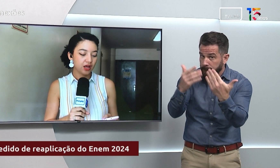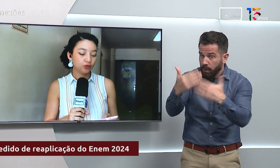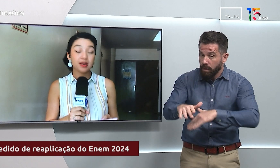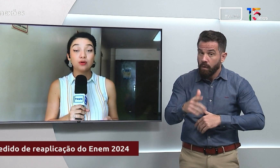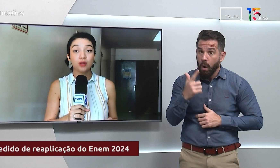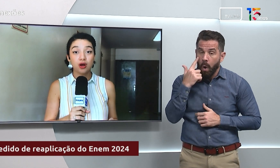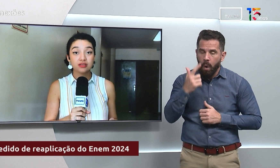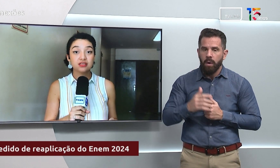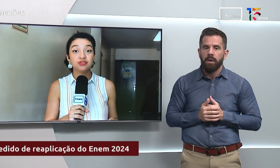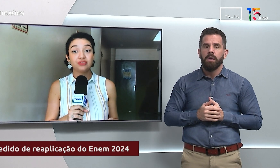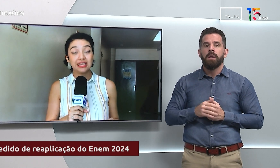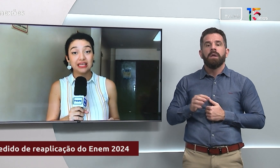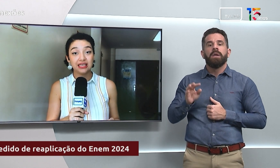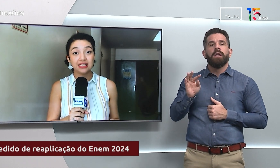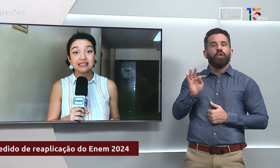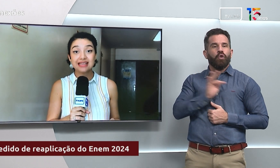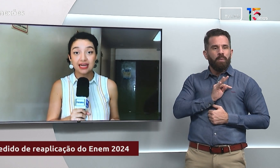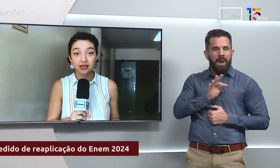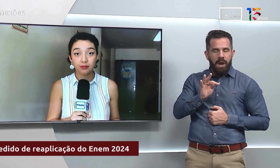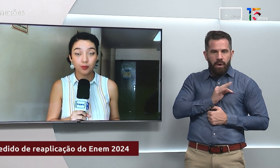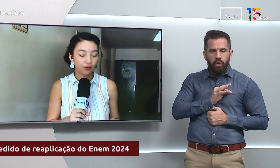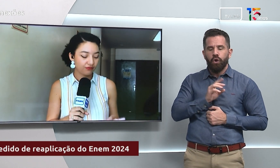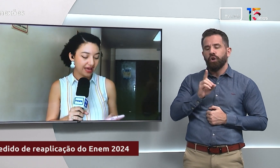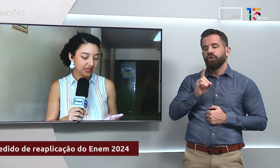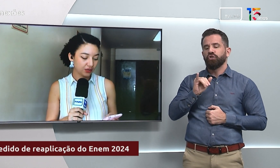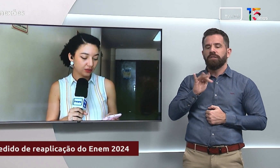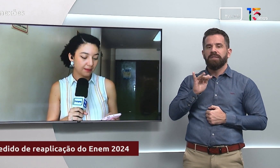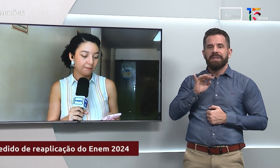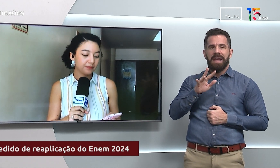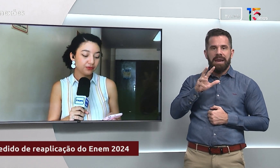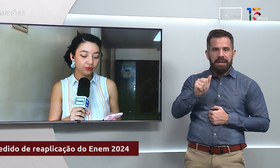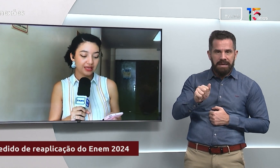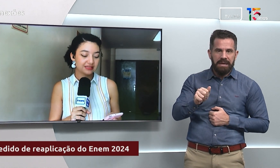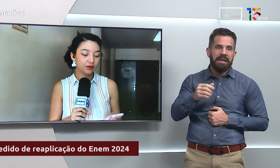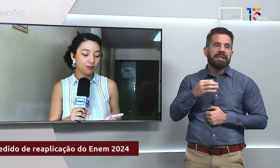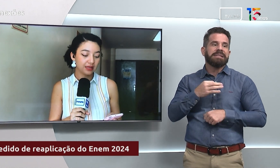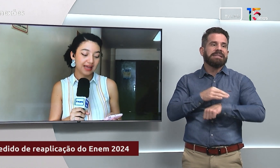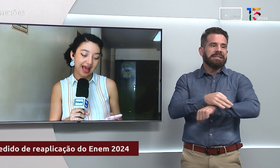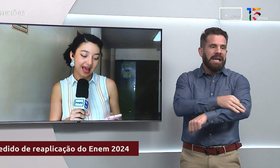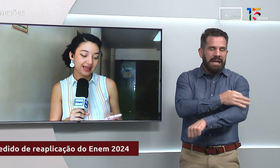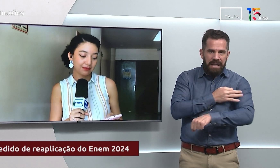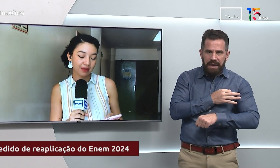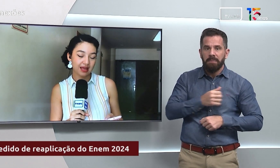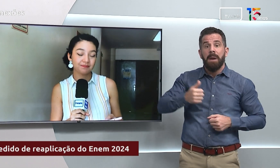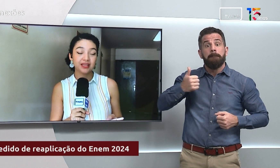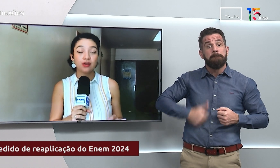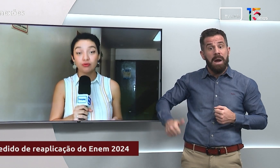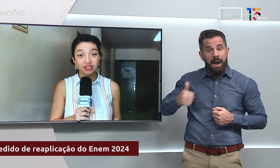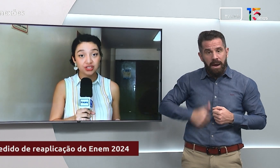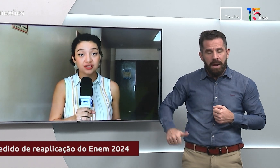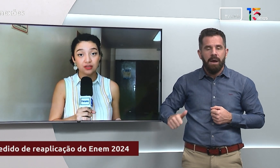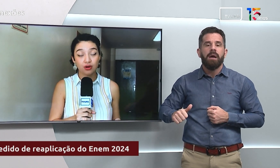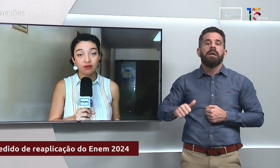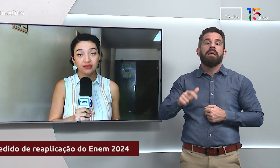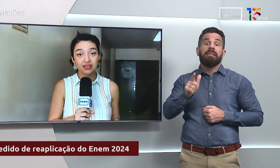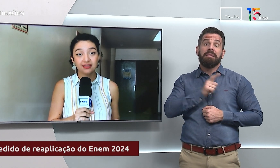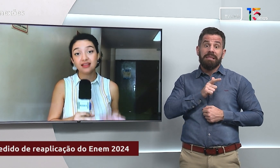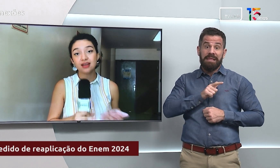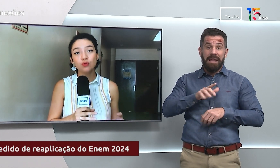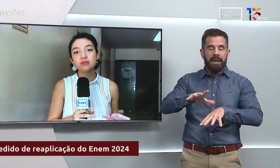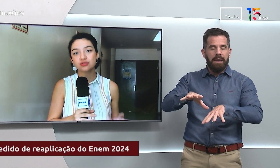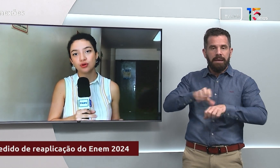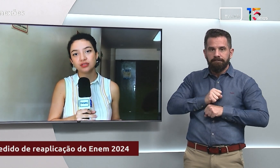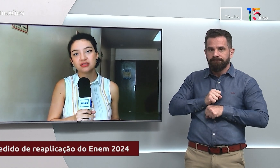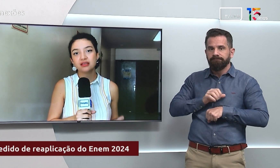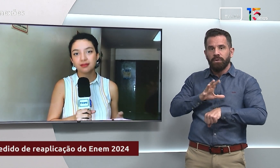elas: tuberculose, difteria, sarampo, varíola, influenza humana A e B, Covid-19,